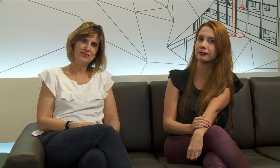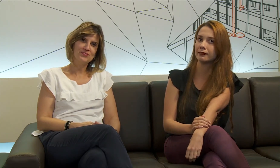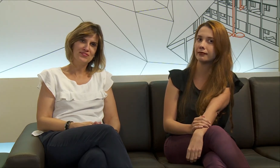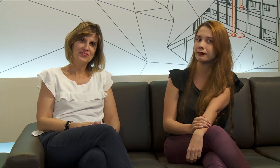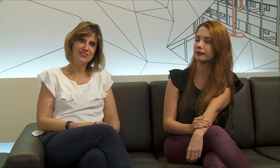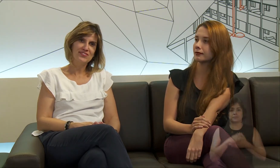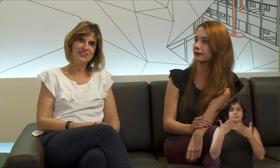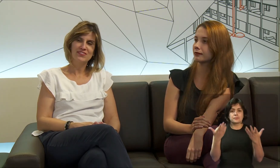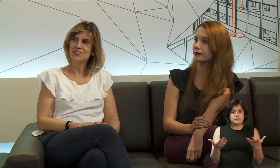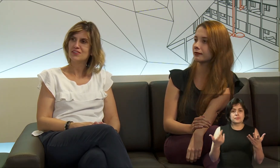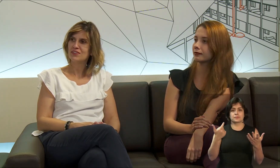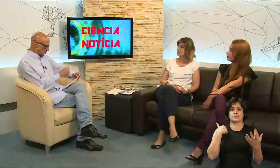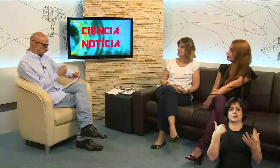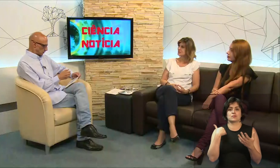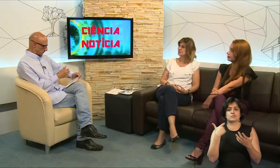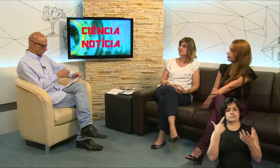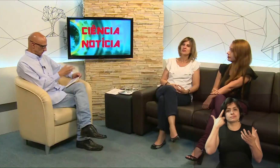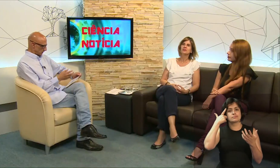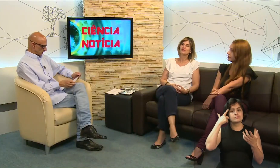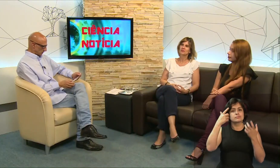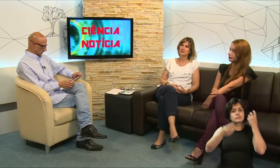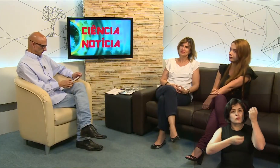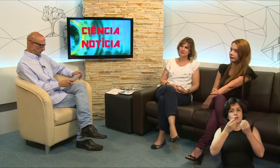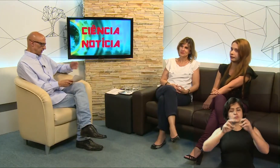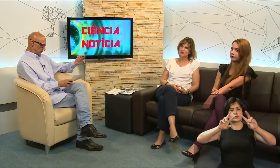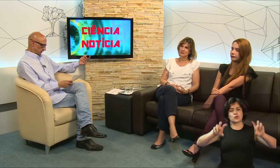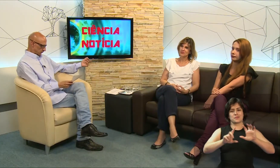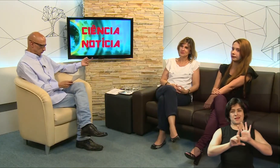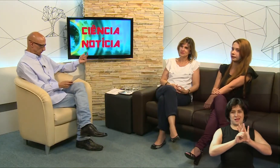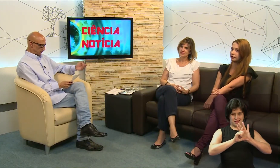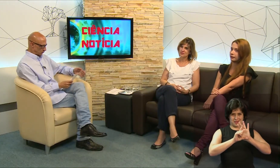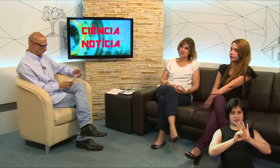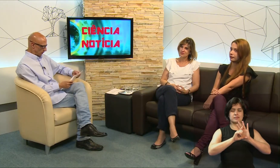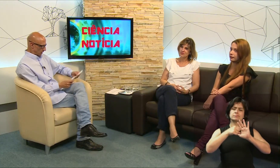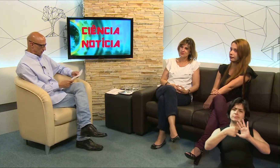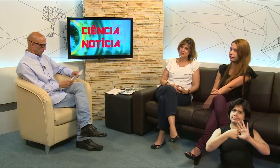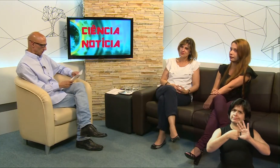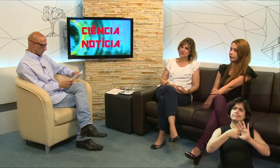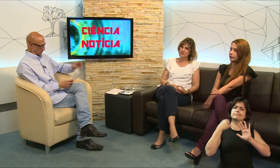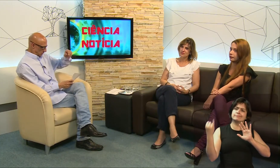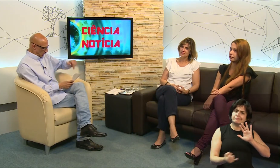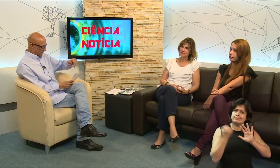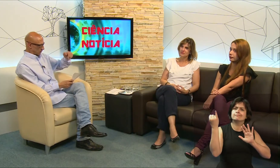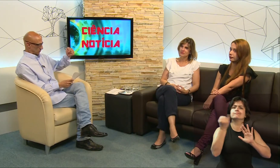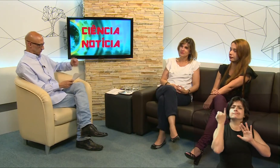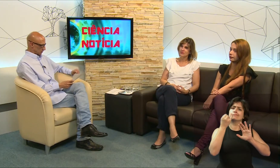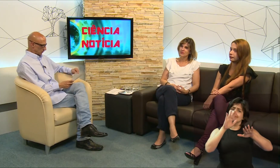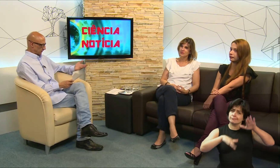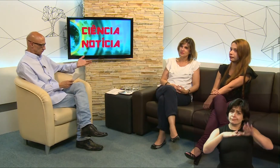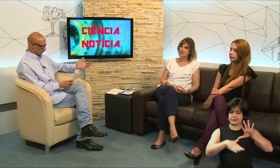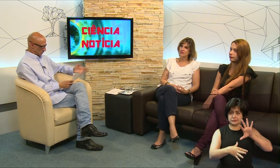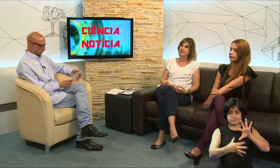exemplo. Mas voltando um pouquinho ainda da lei que passou batido, e que tem a ver talvez com